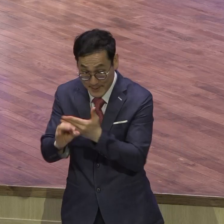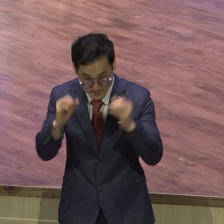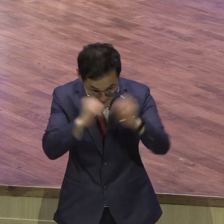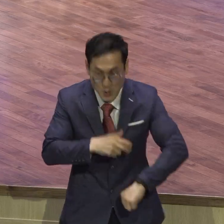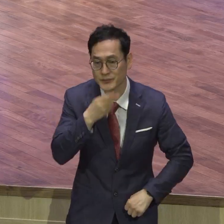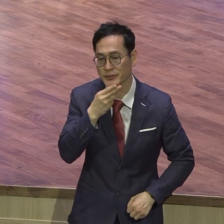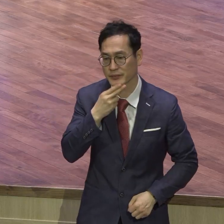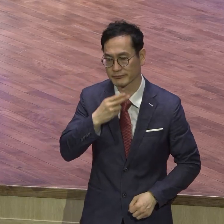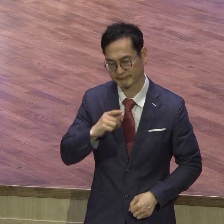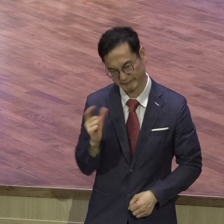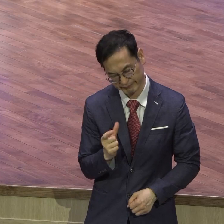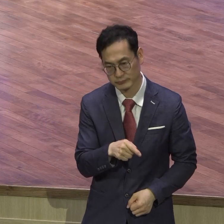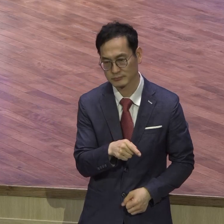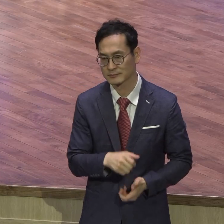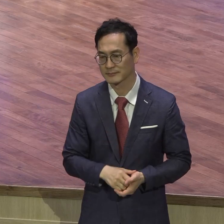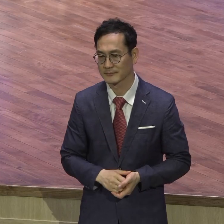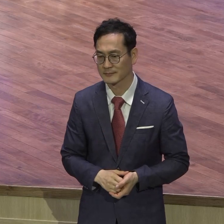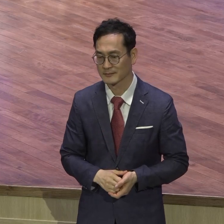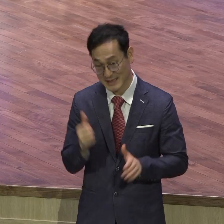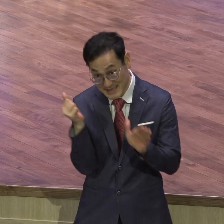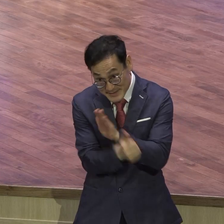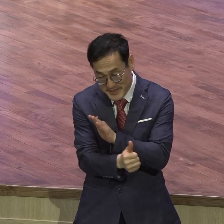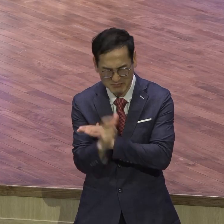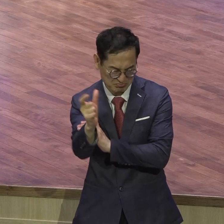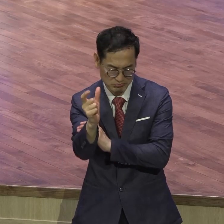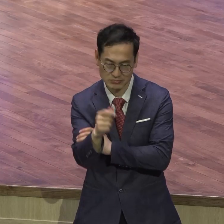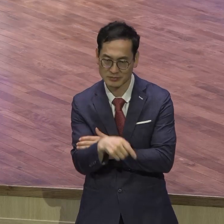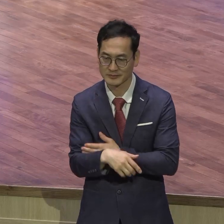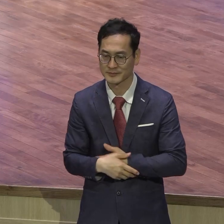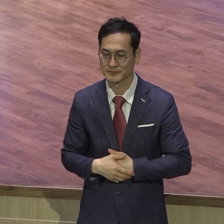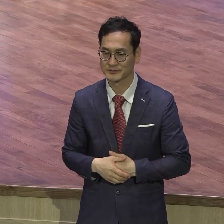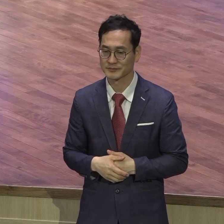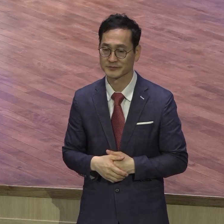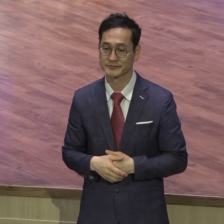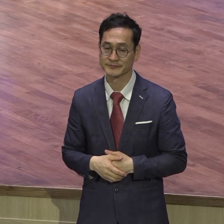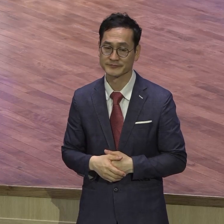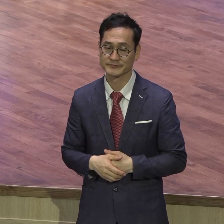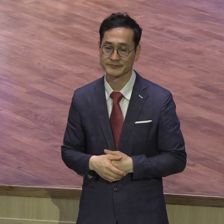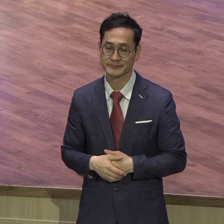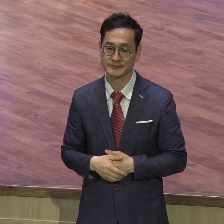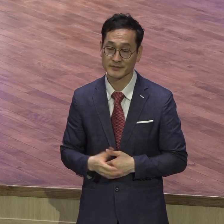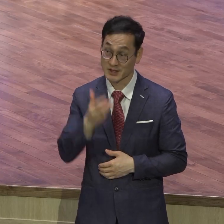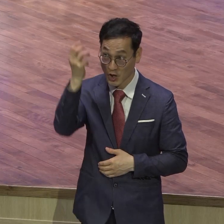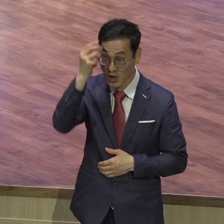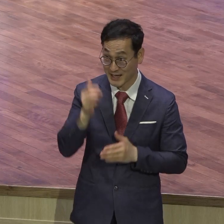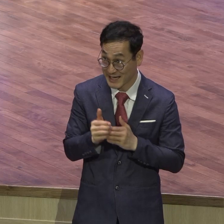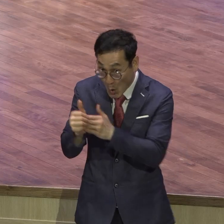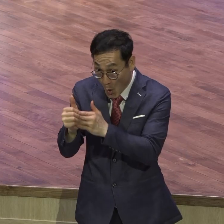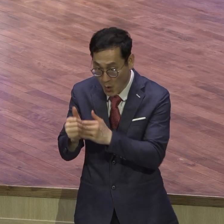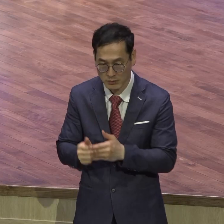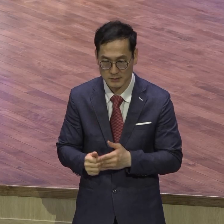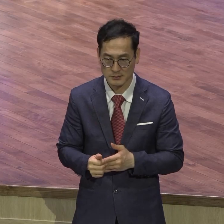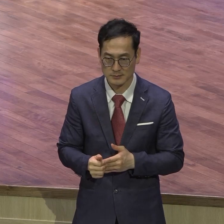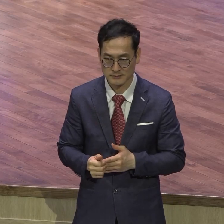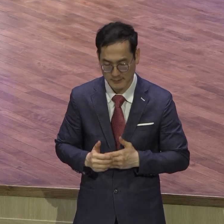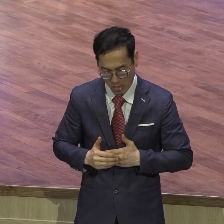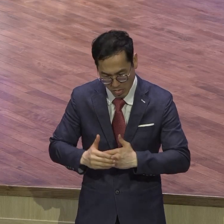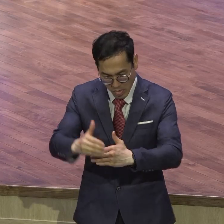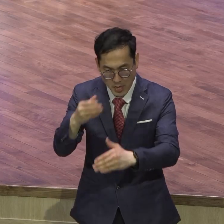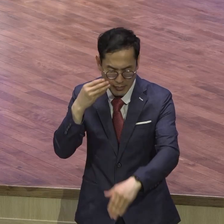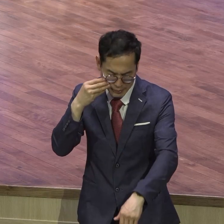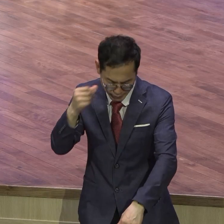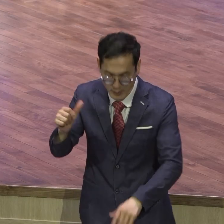성령 인도 받는 사람은 실패할 수가 없다니까요 성령 인도 받는 사람 형통하게 하신다니까요 하나님